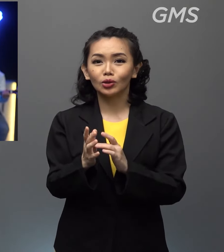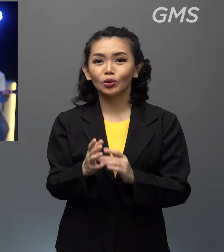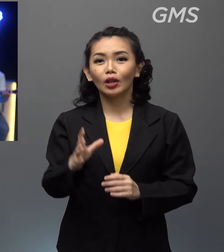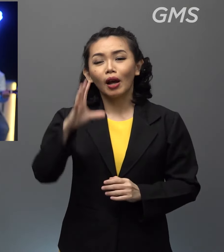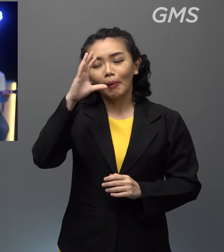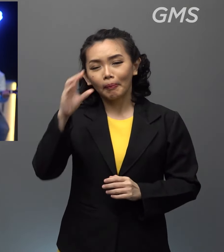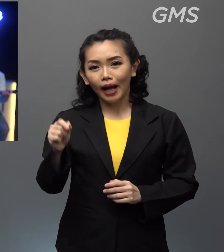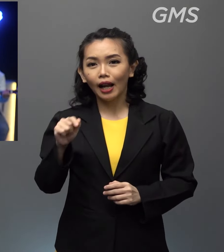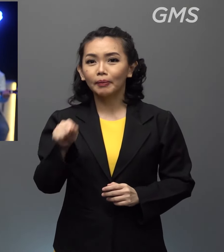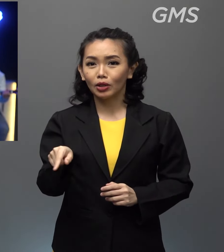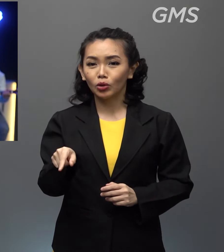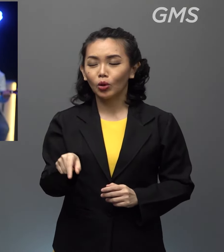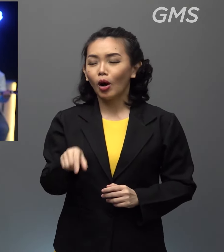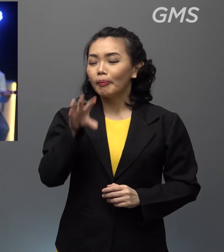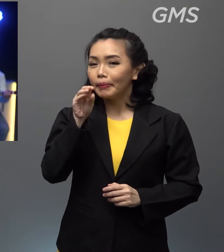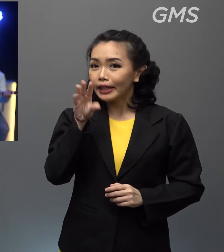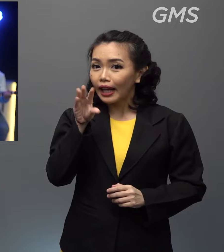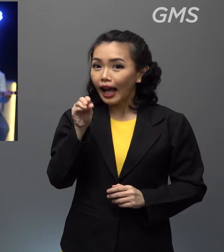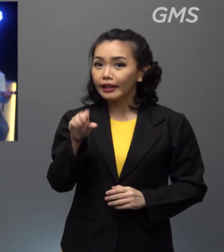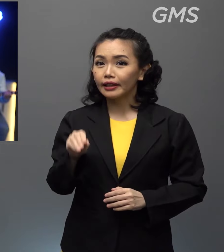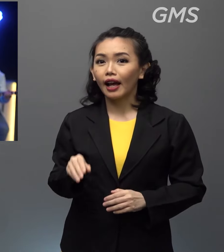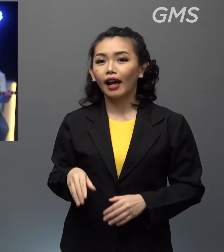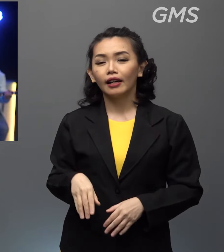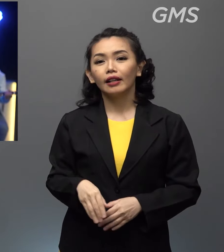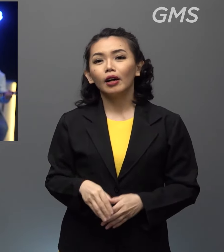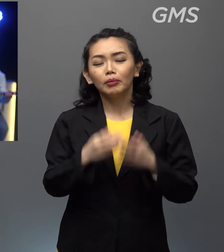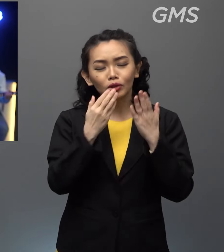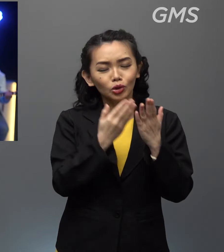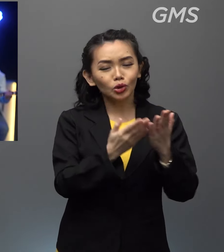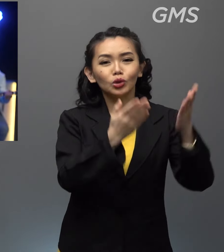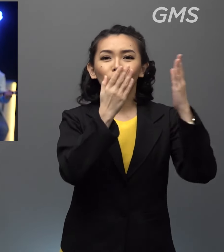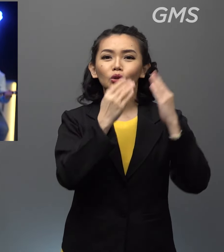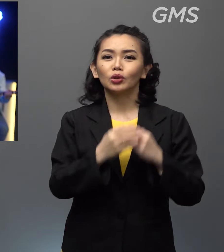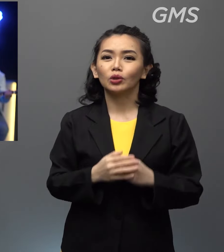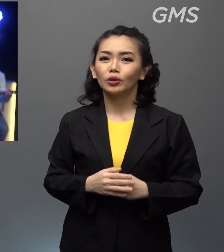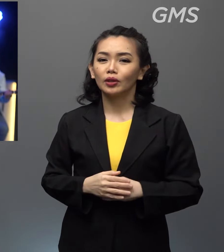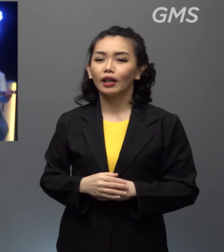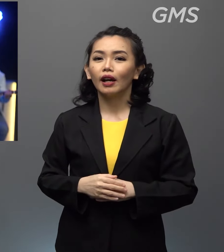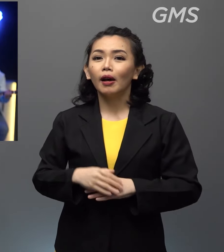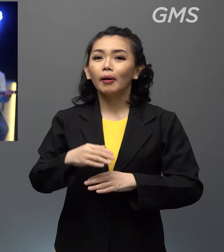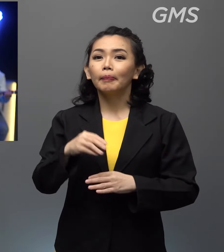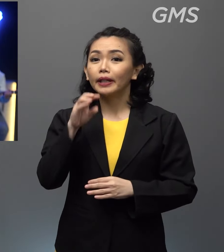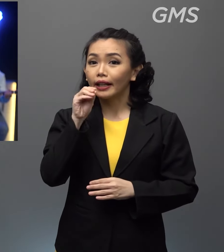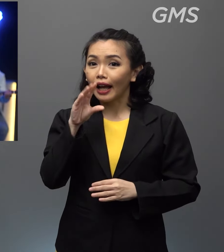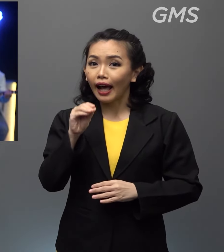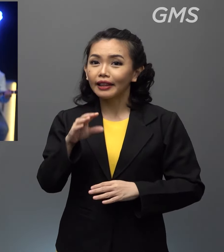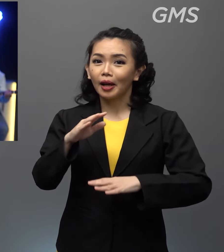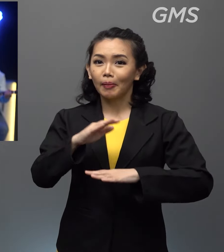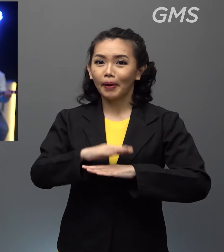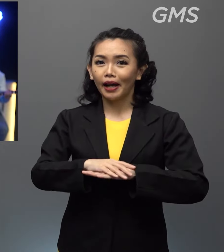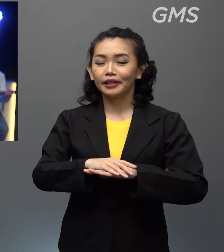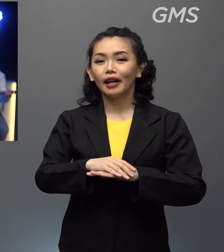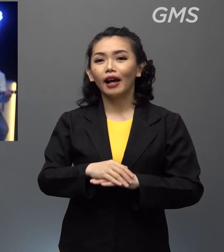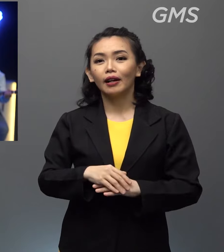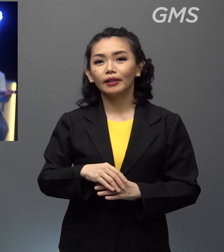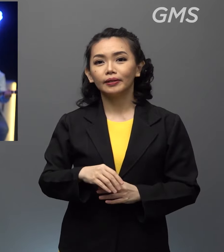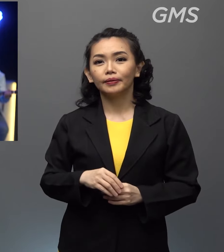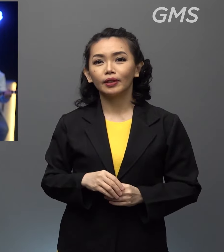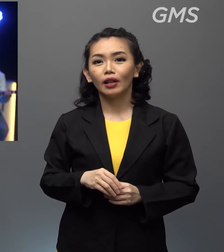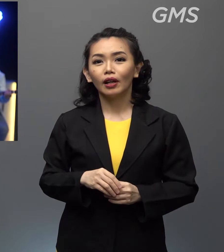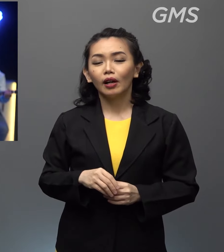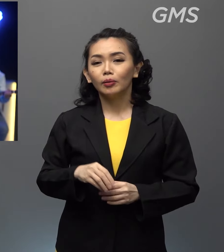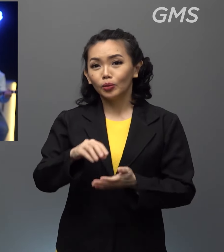roti, dan sesudah itu ia mengucap syukur atasnya, ia memecah-mecahkannya dan berkata, inilah tubuhku yang diserahkan bagi